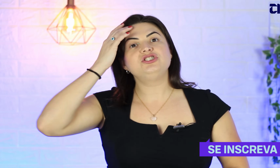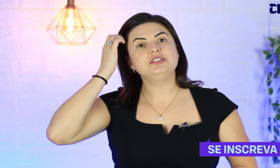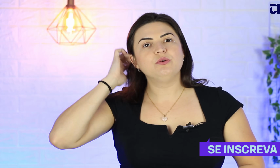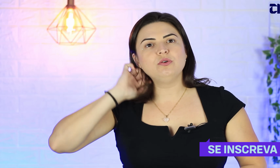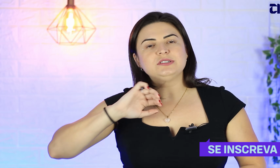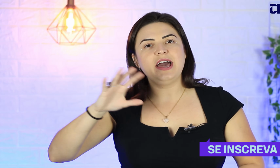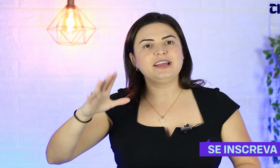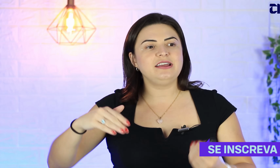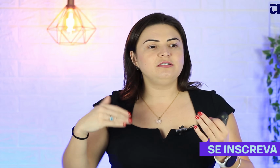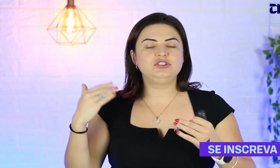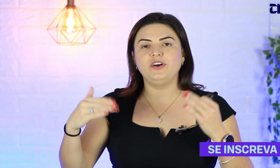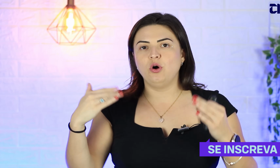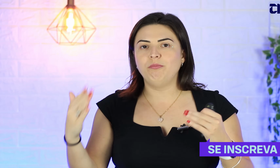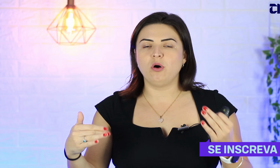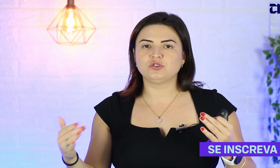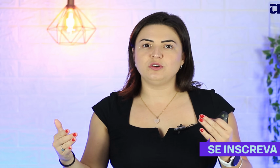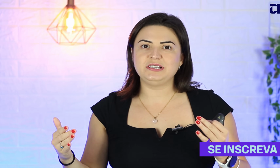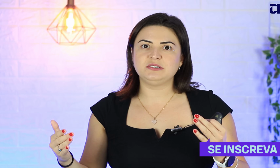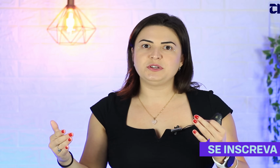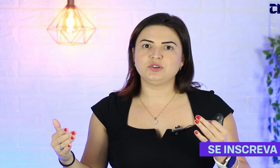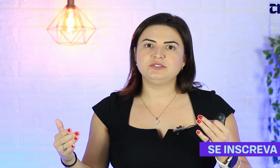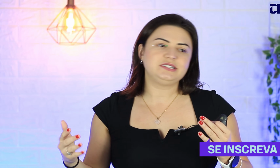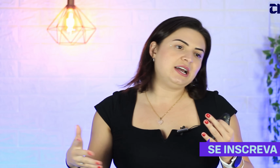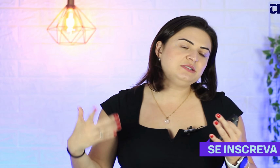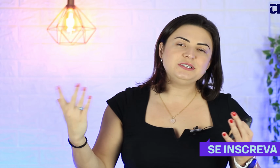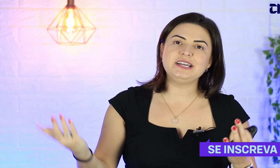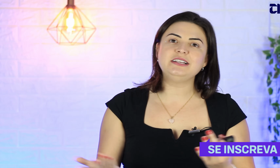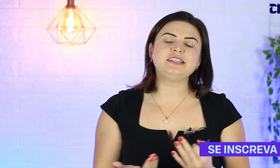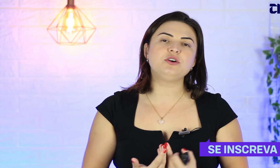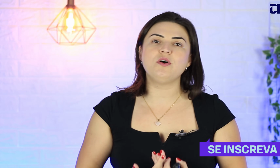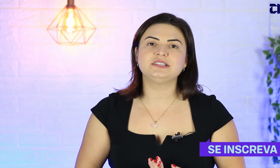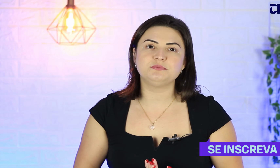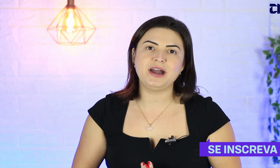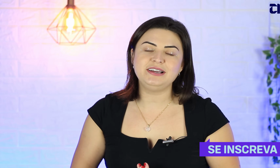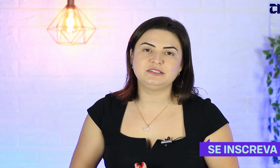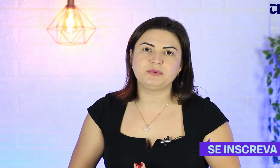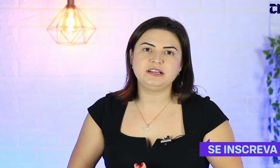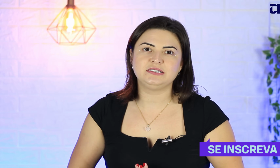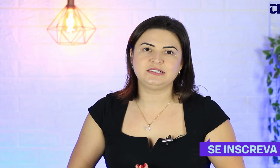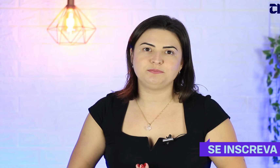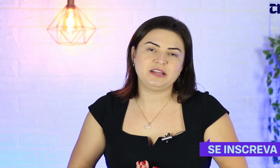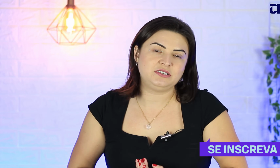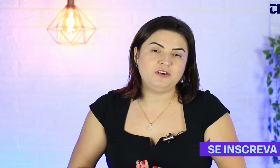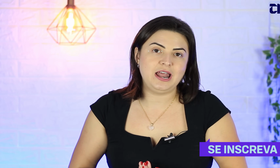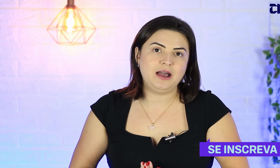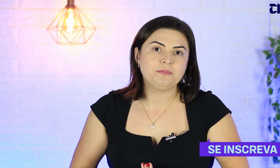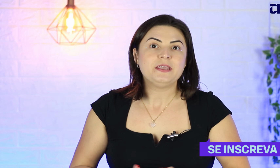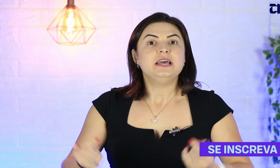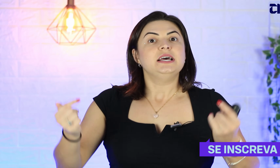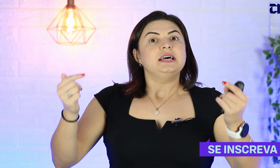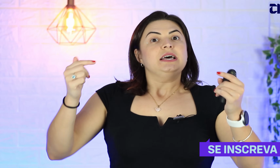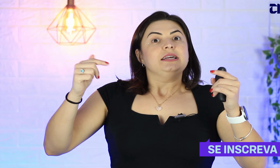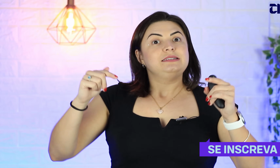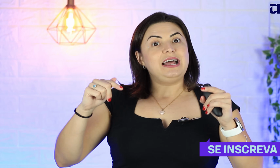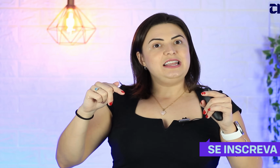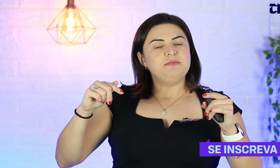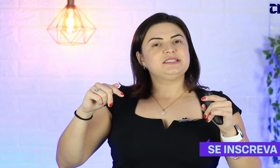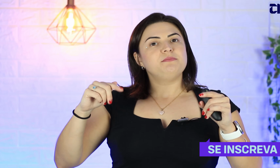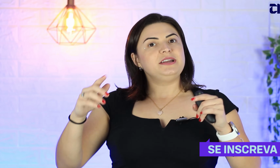A gente não consegue, né? A falou um pouco sobre as expressões faciais. Mas ainda tem coisas mais pra se falar. Na Libras também